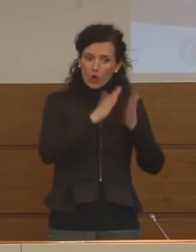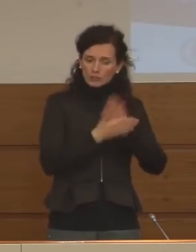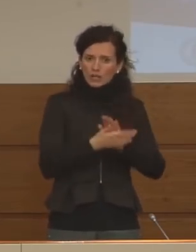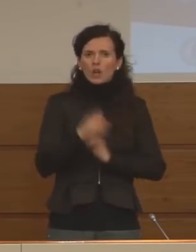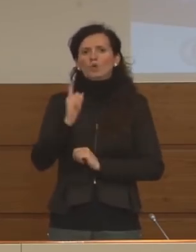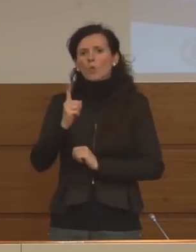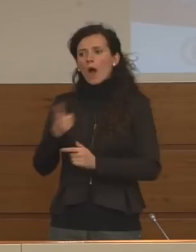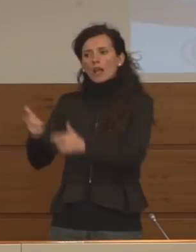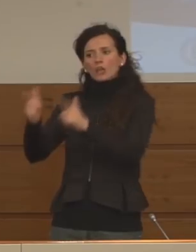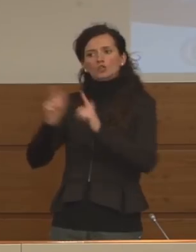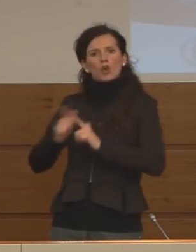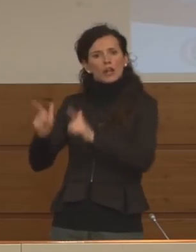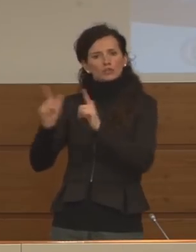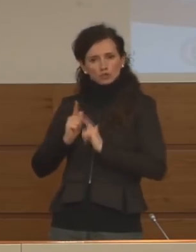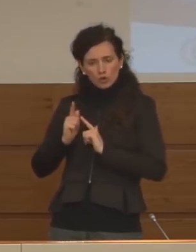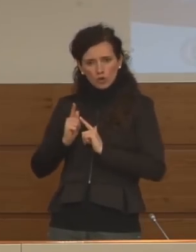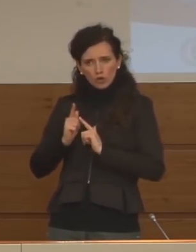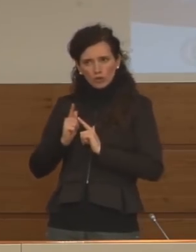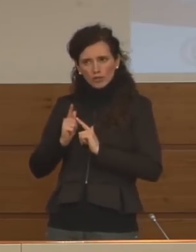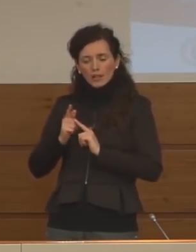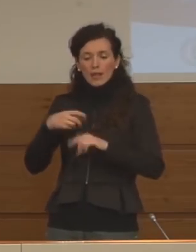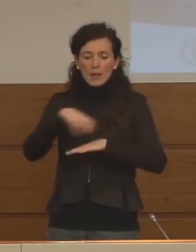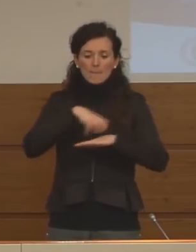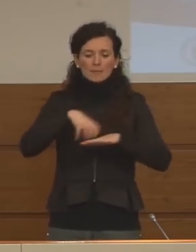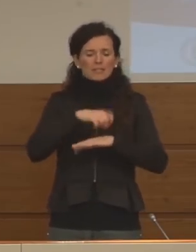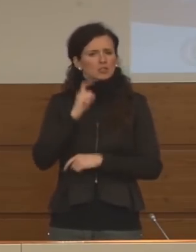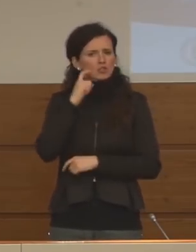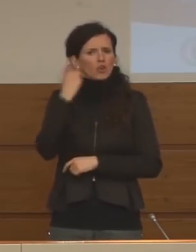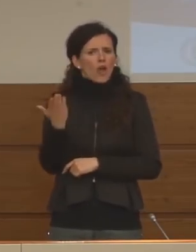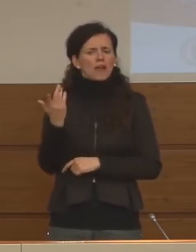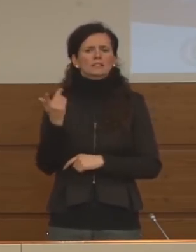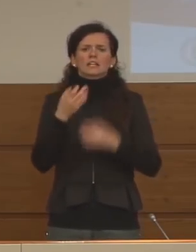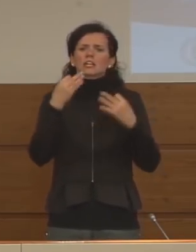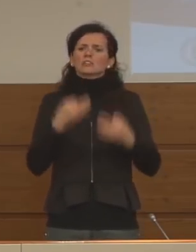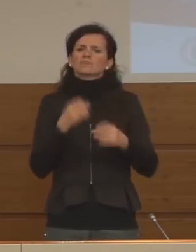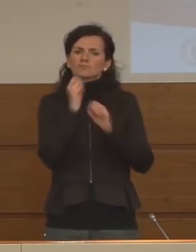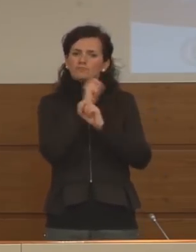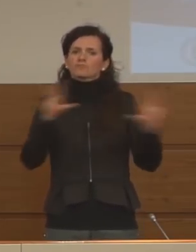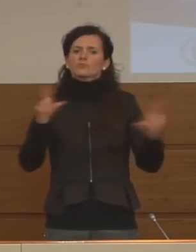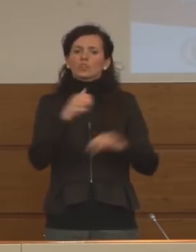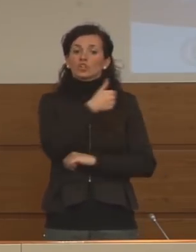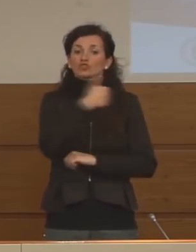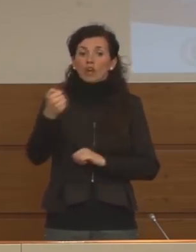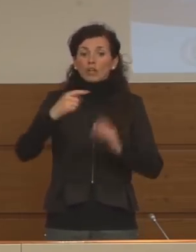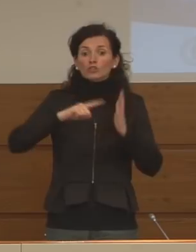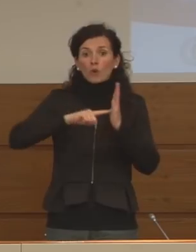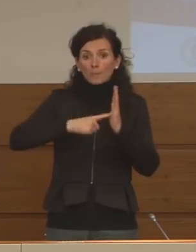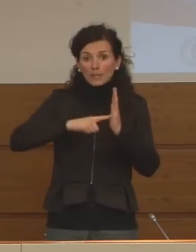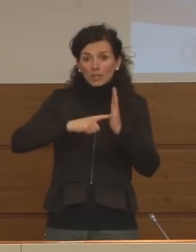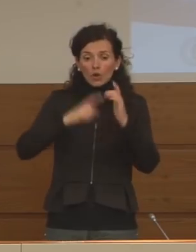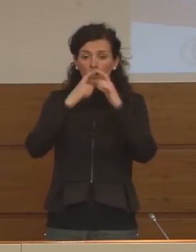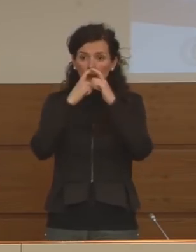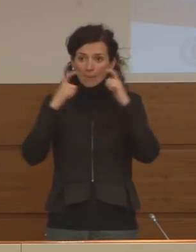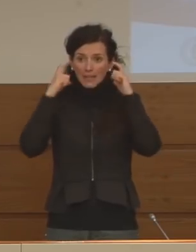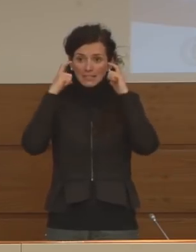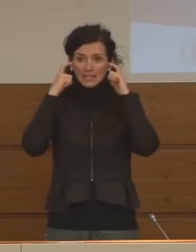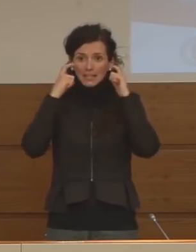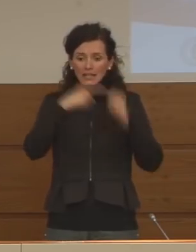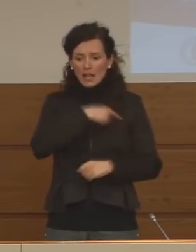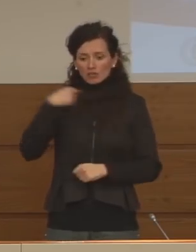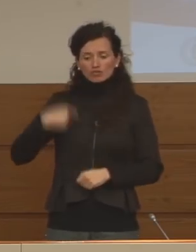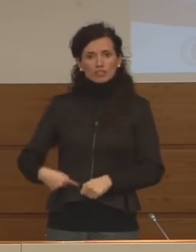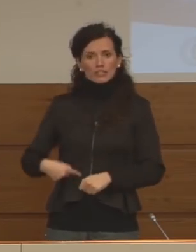donazioni il ministro degli esteri ha annunciato l'arrivo di 100 milioni di mascherine dalla cina